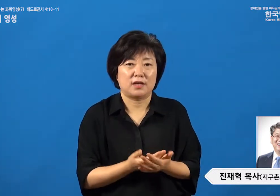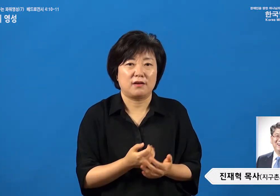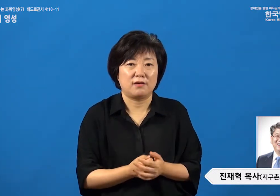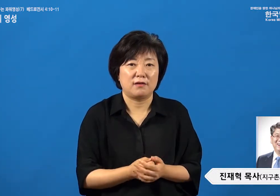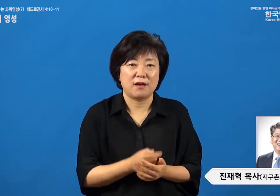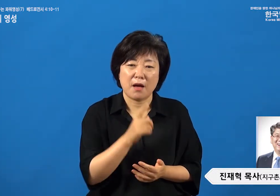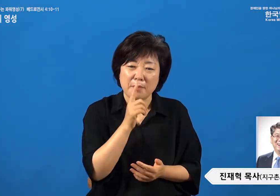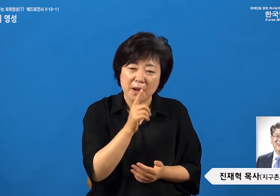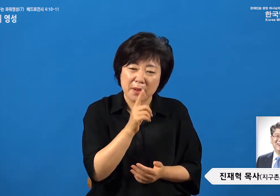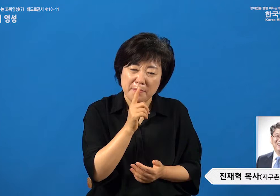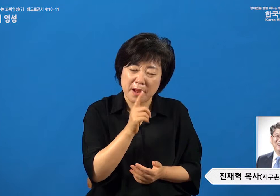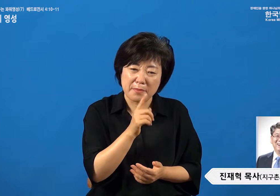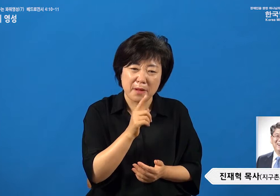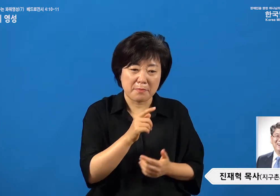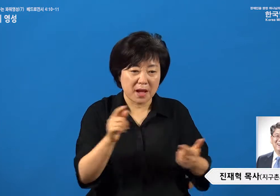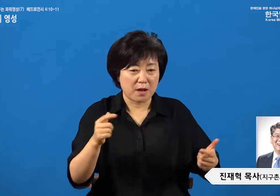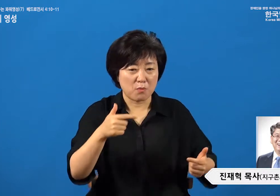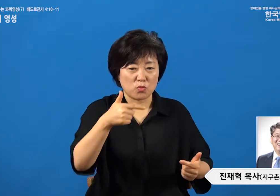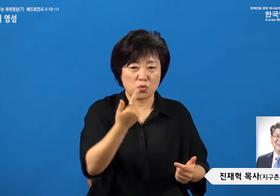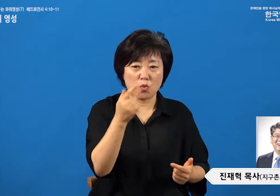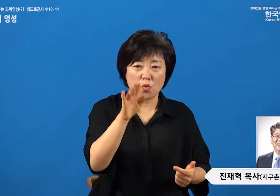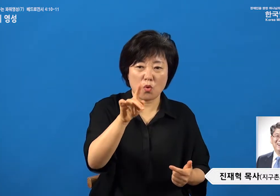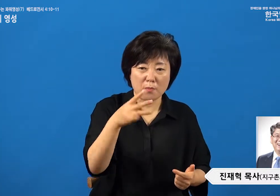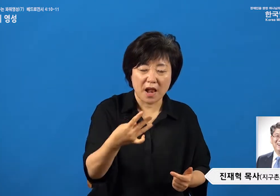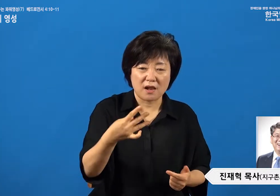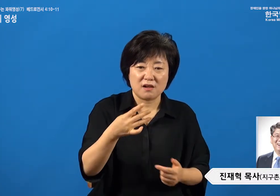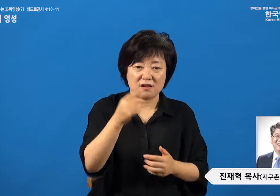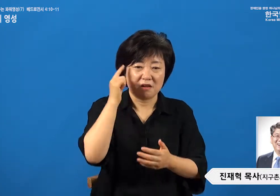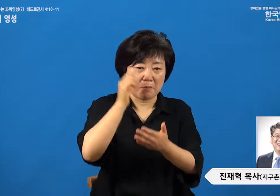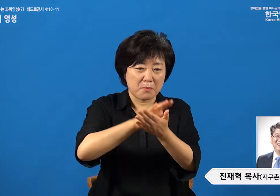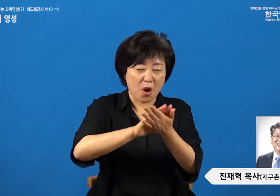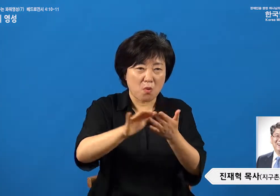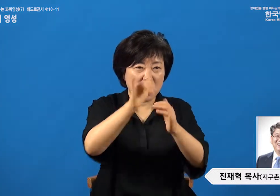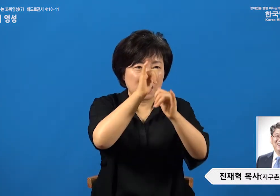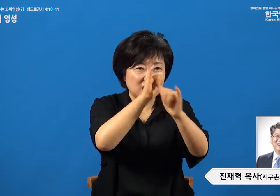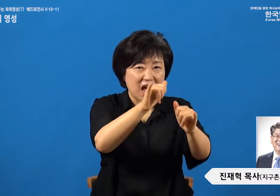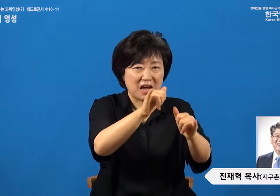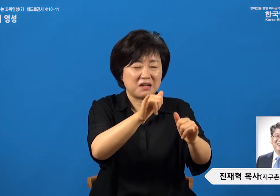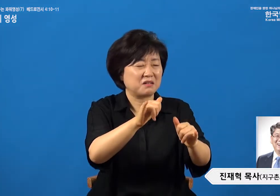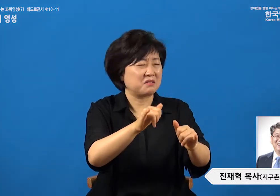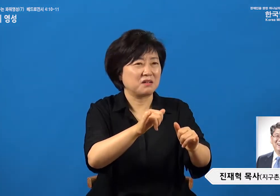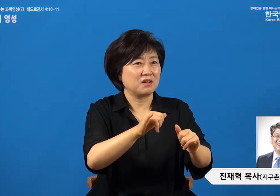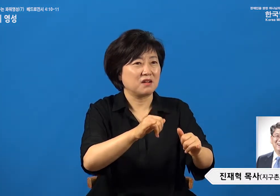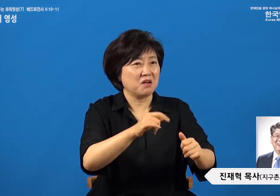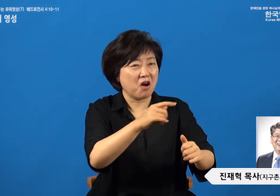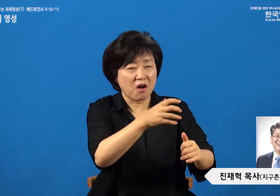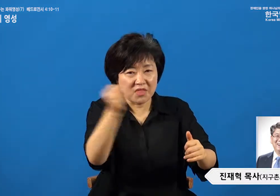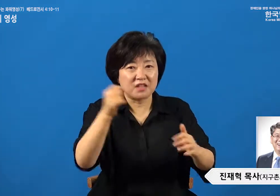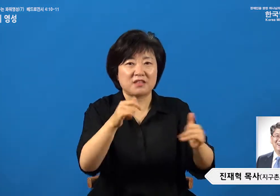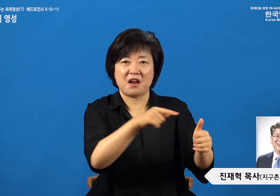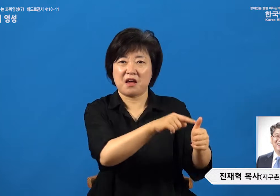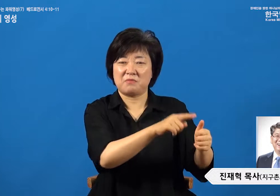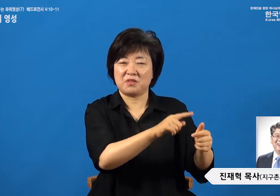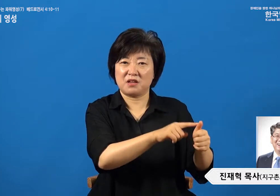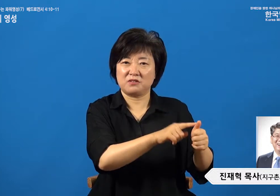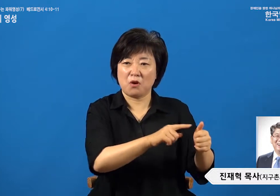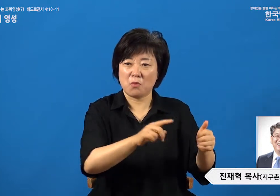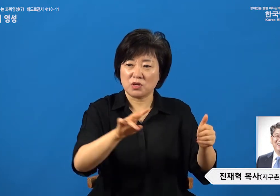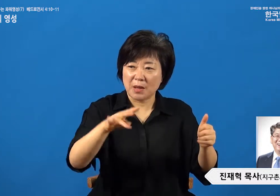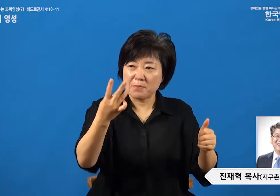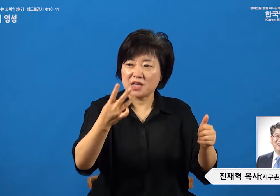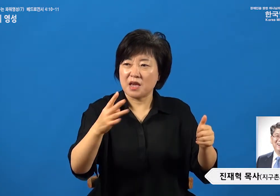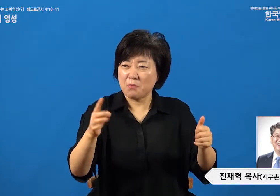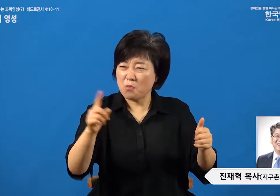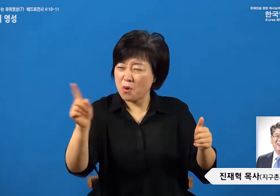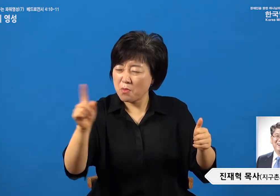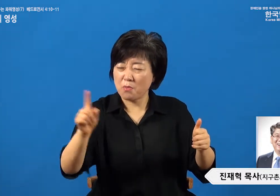주십시오. 조사하는 사람에게 제가 노벨 평화상을 탄 사람이란 것을 말하지 말라고 부탁해 주십시오. 내가 그 외에도 300개